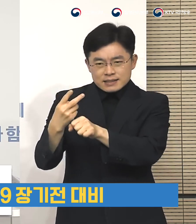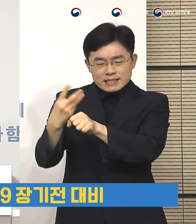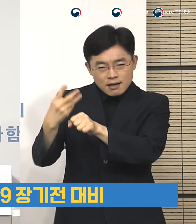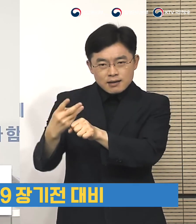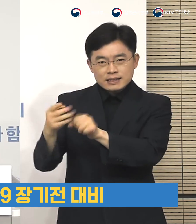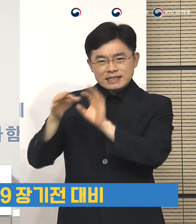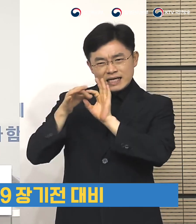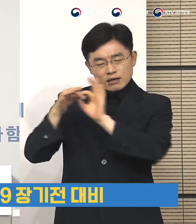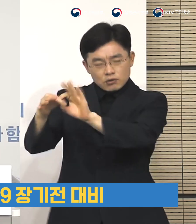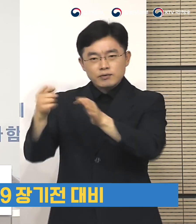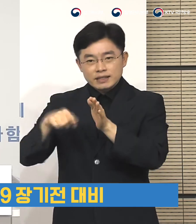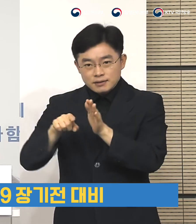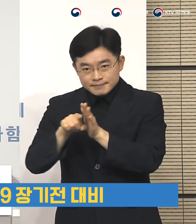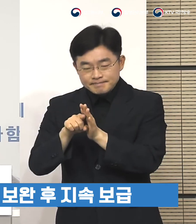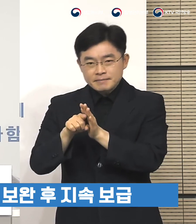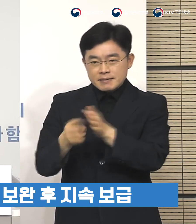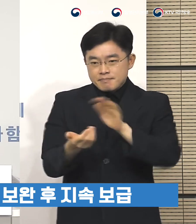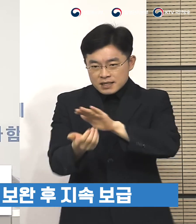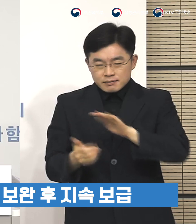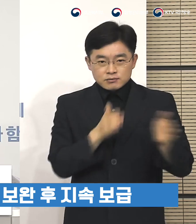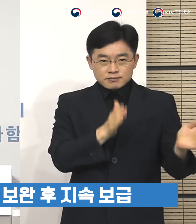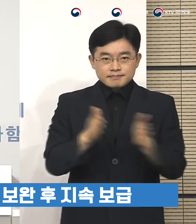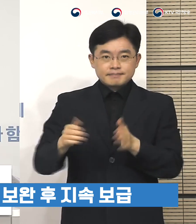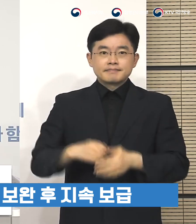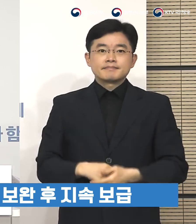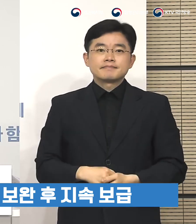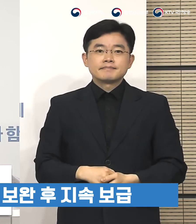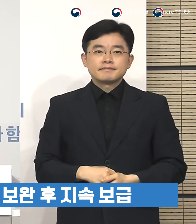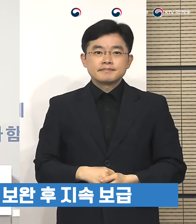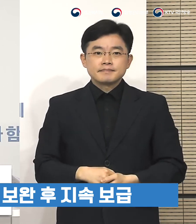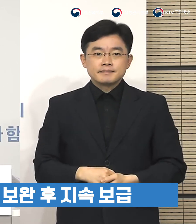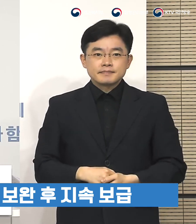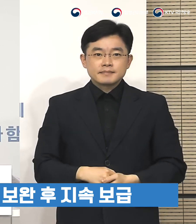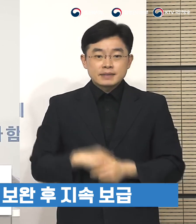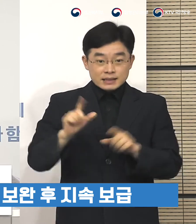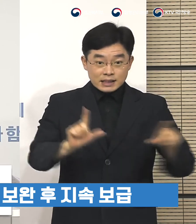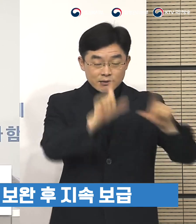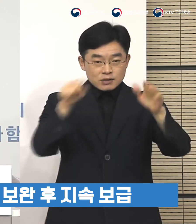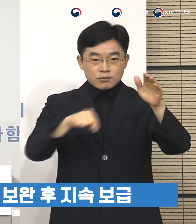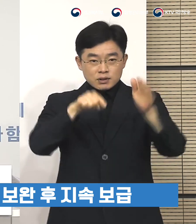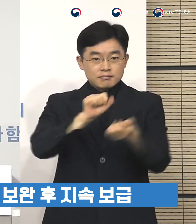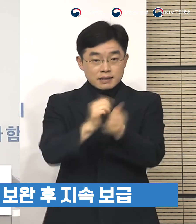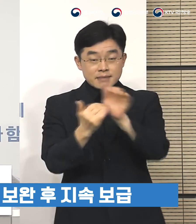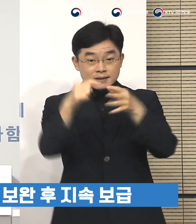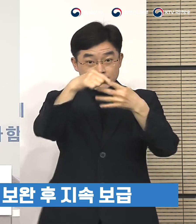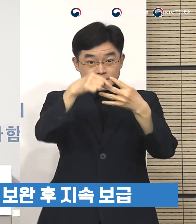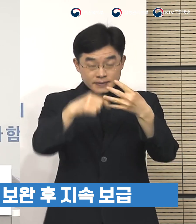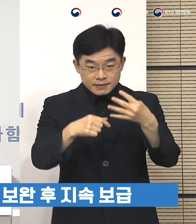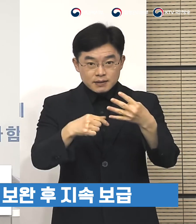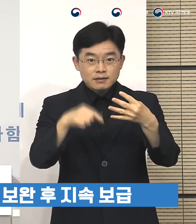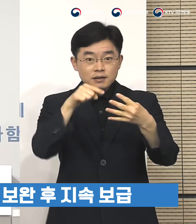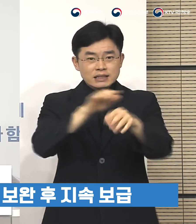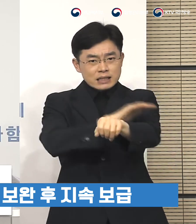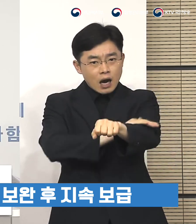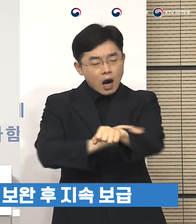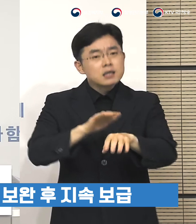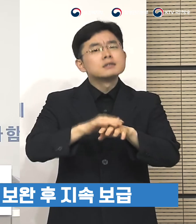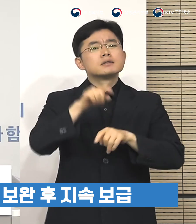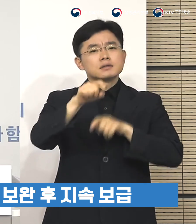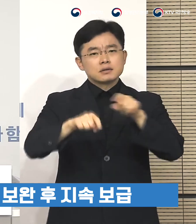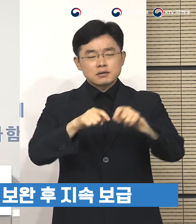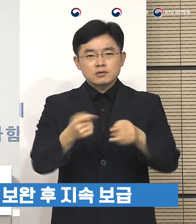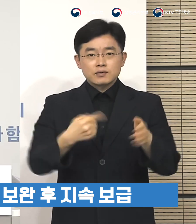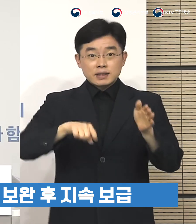노력에 집중하고자 합니다. 먼저 생활 방역 조치들이 국민의 일상 현장에서